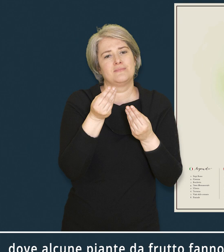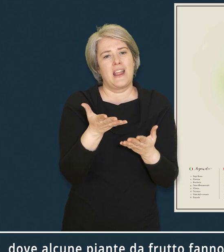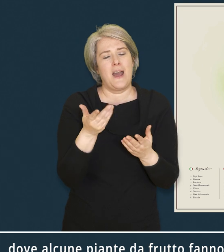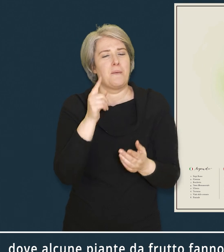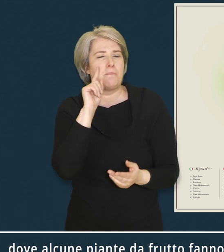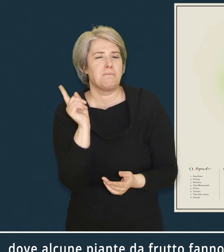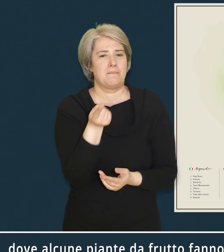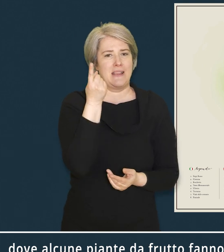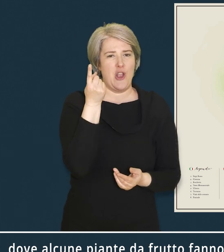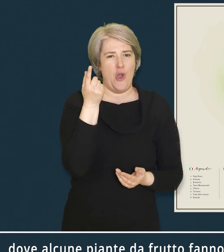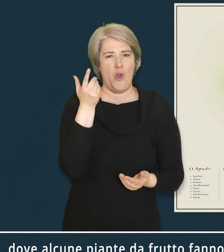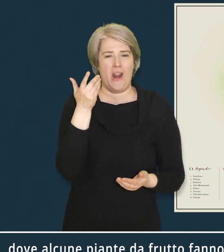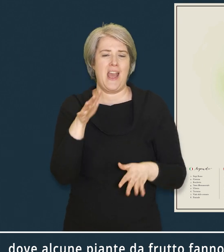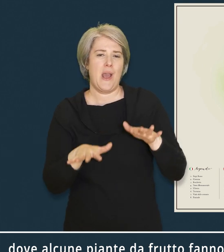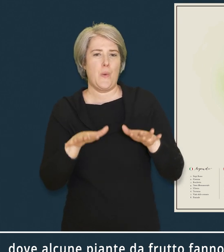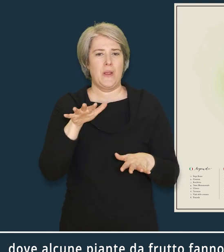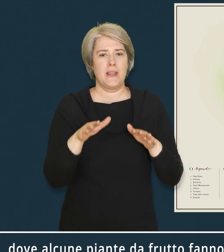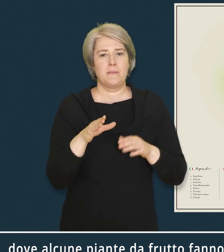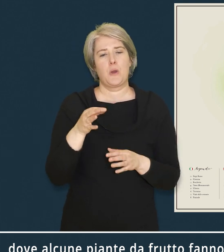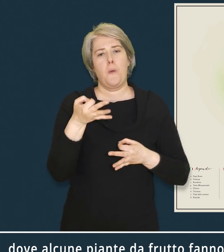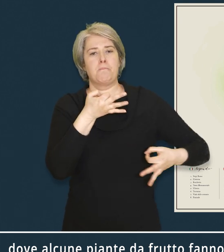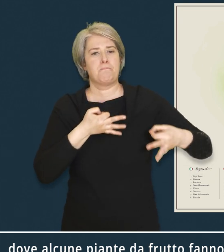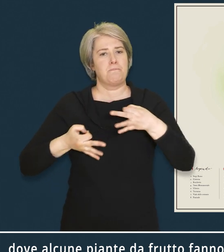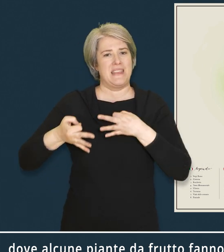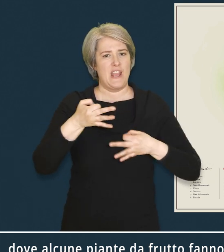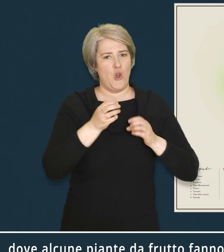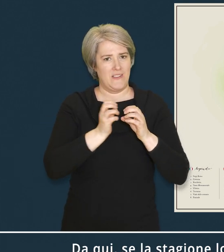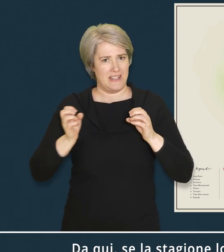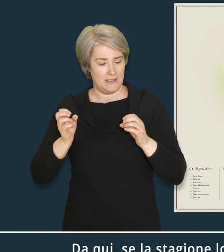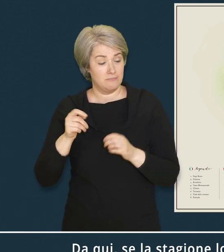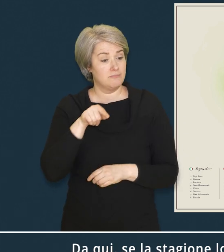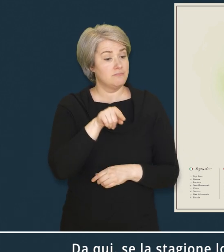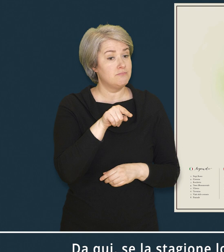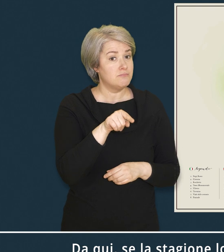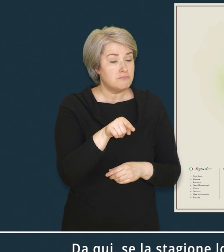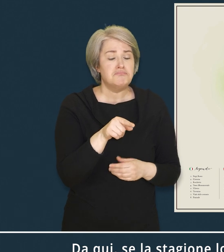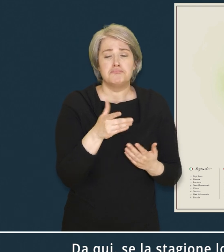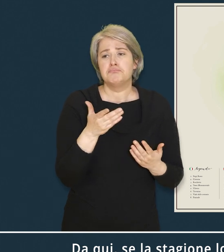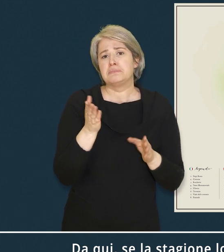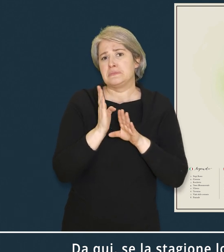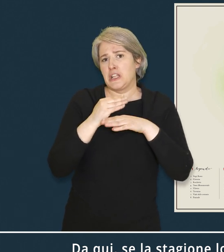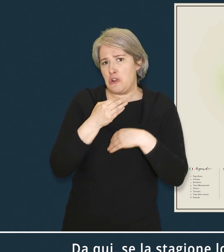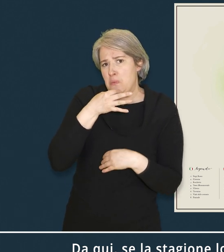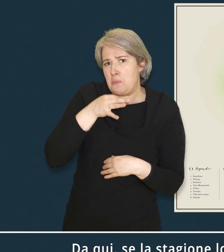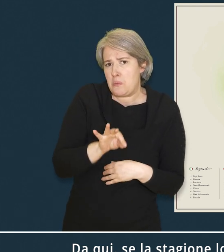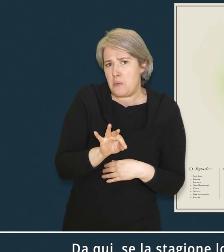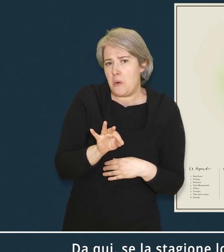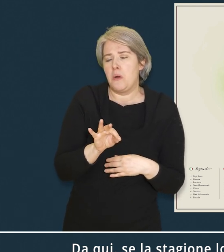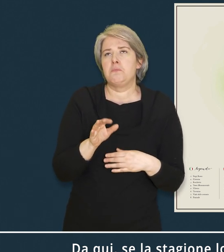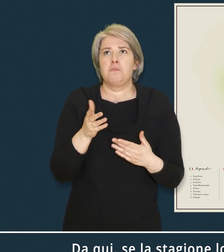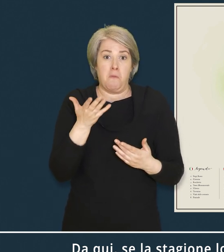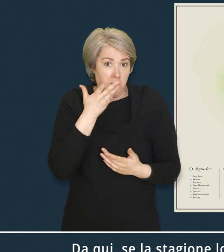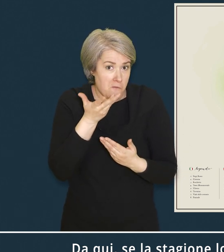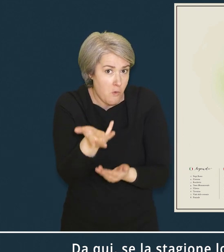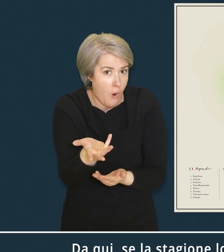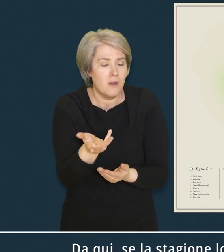per mantenere e migliorare l'equilibrio della biodiversità. Da qui, se la stagione lo consente e se lo